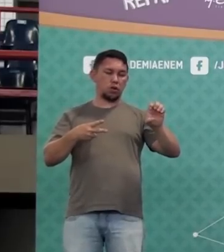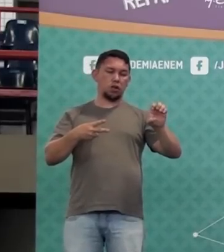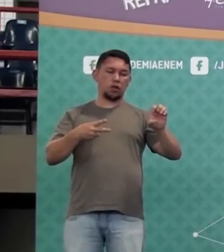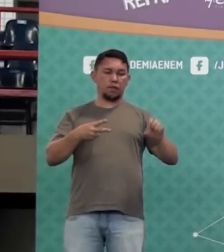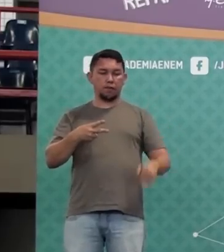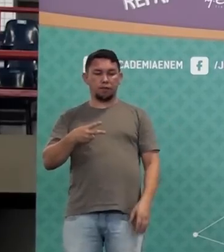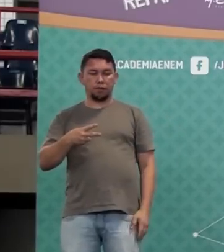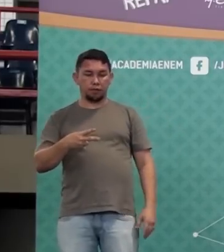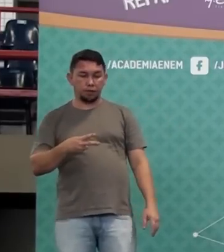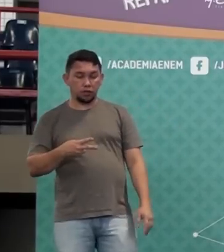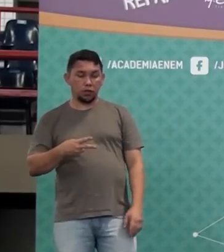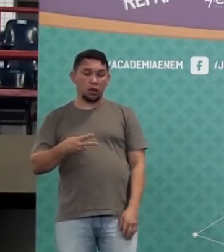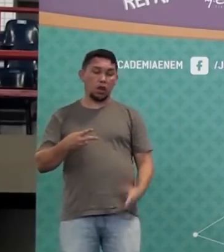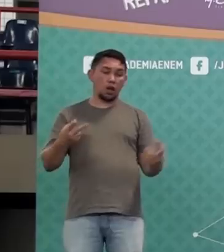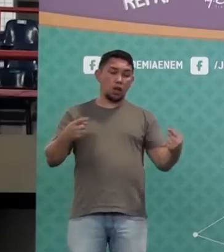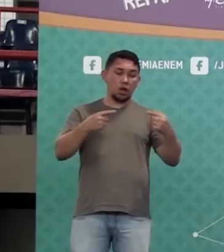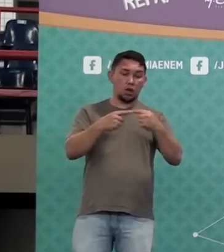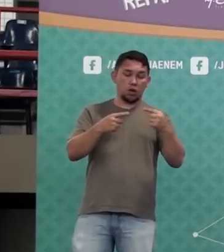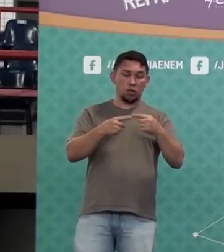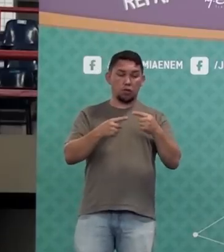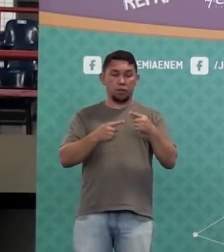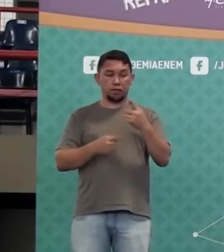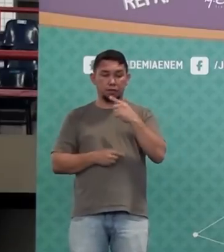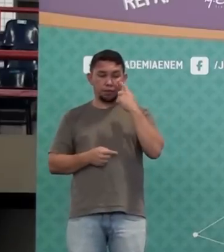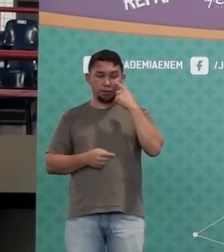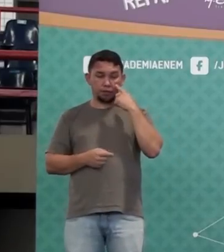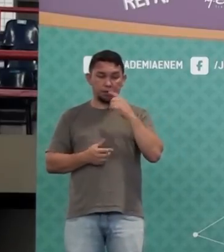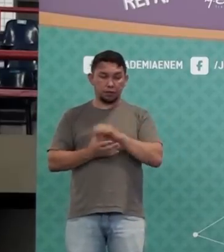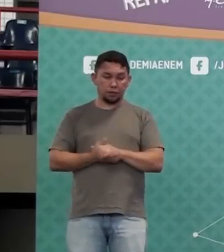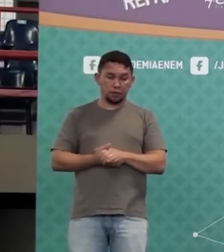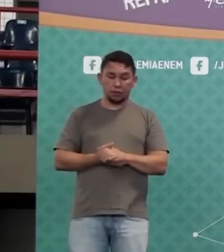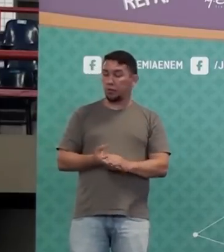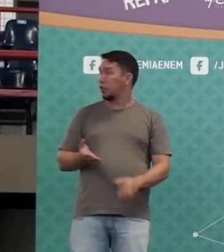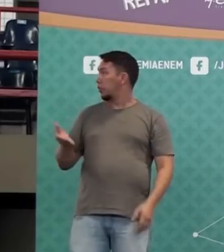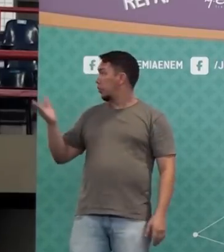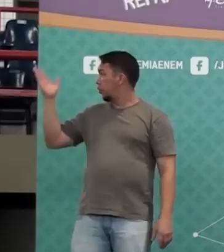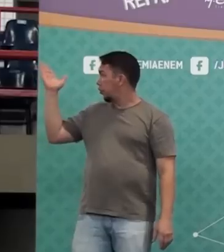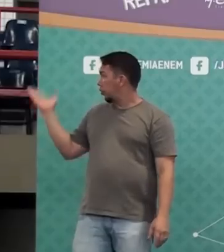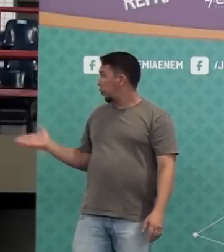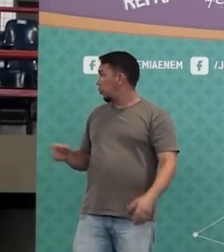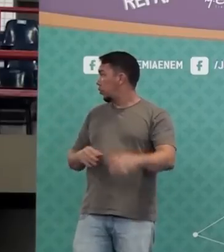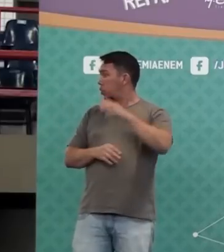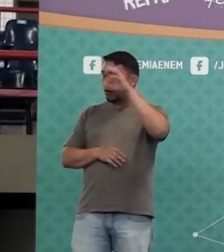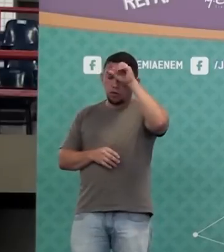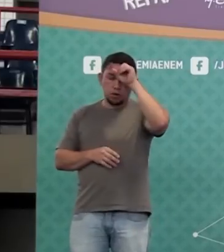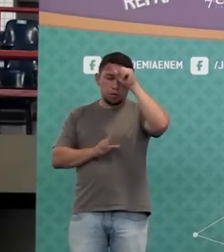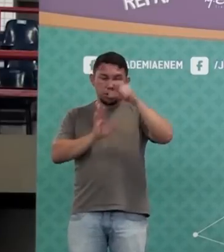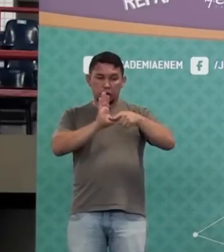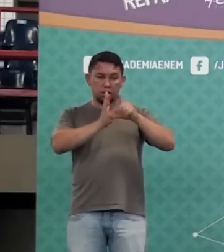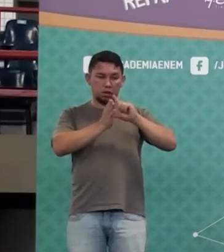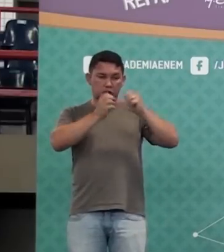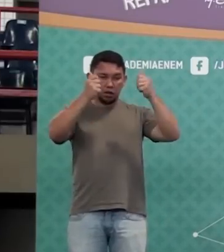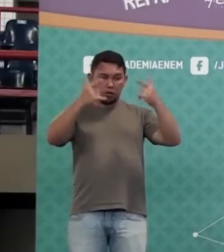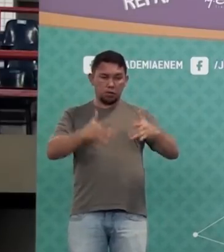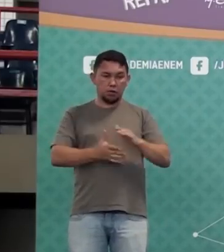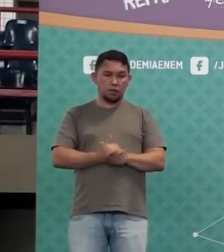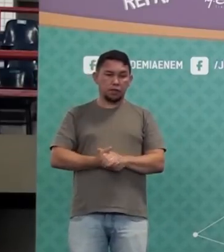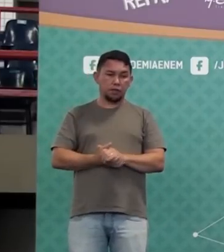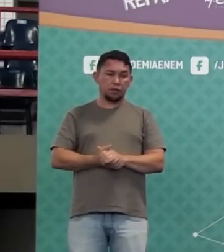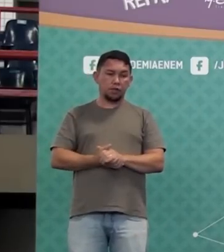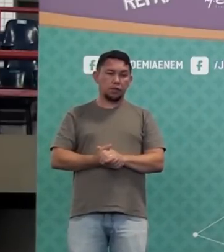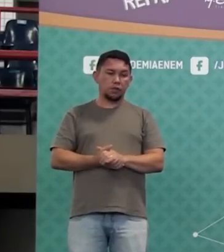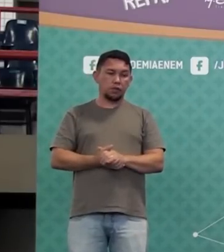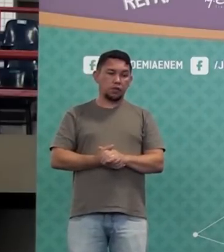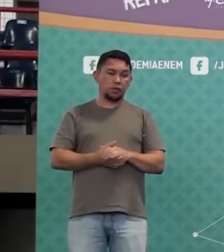poder. Com relação ao acento circunflexo, vamos aprender antes dessa explicação.